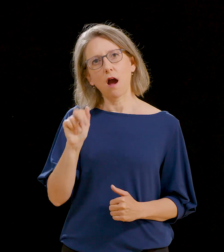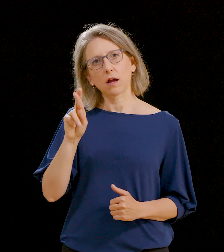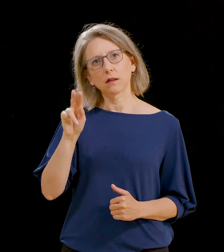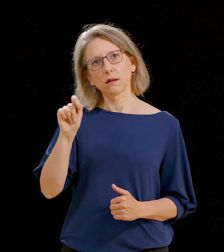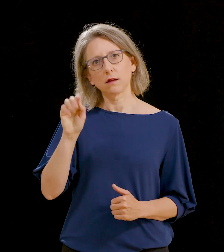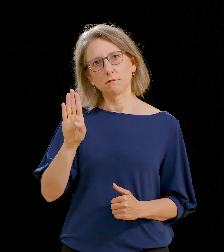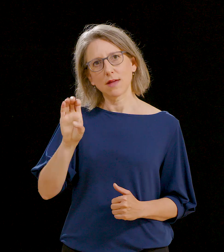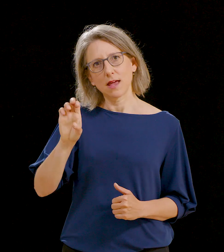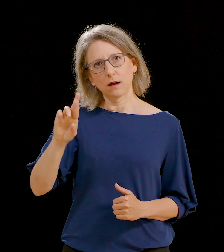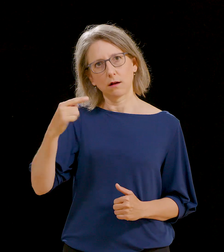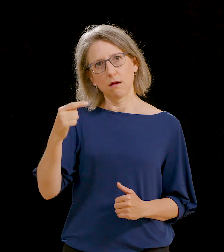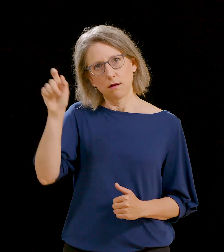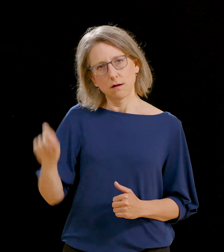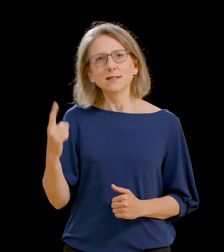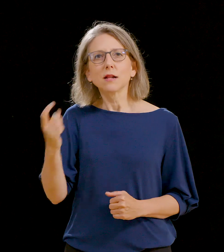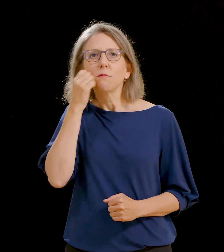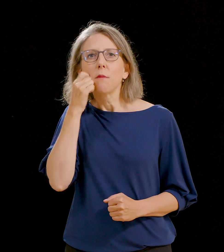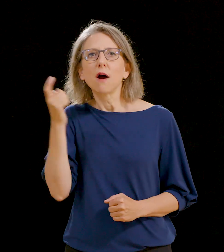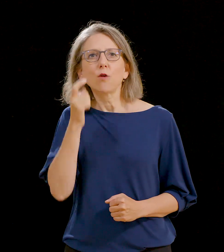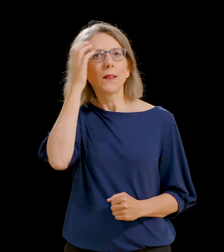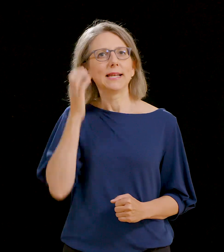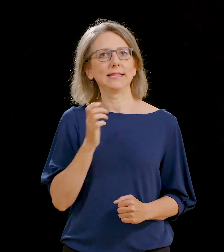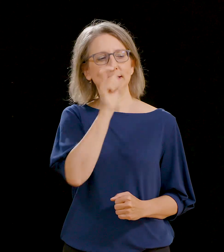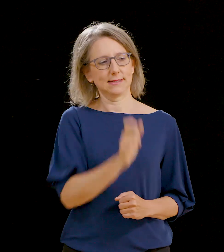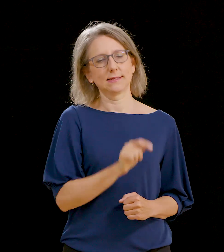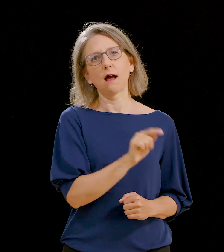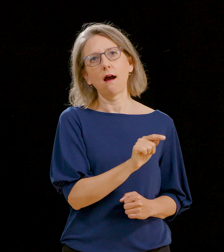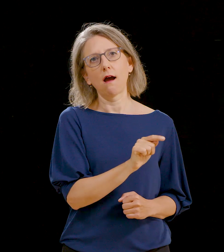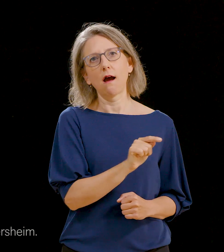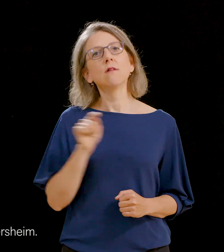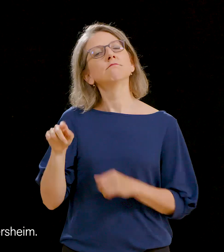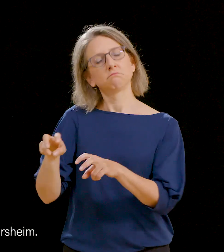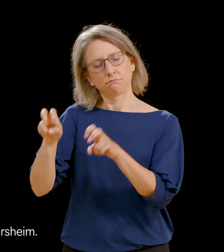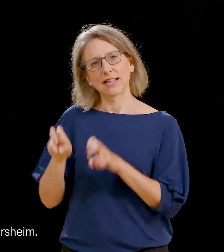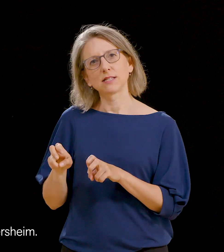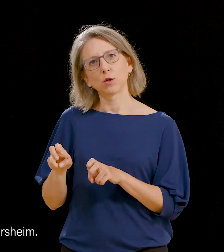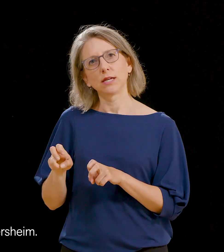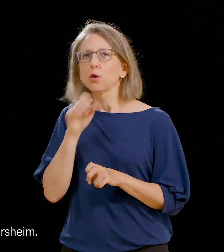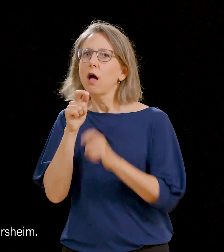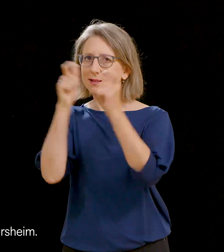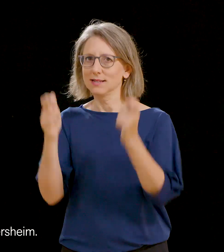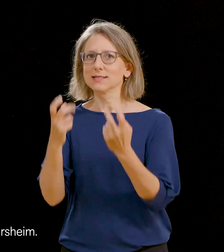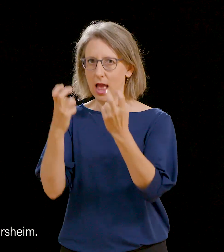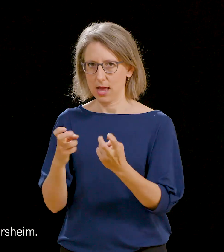Maria ist die Mutter von Lisa. Sie ist Rentnerin und lebt im Altersheim.